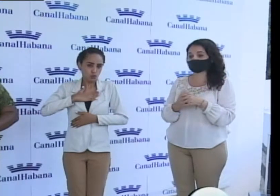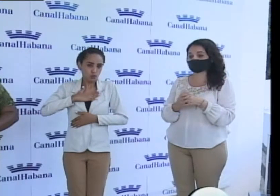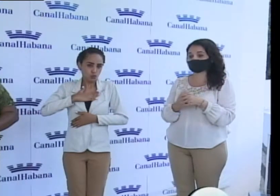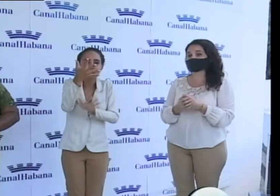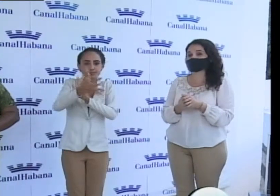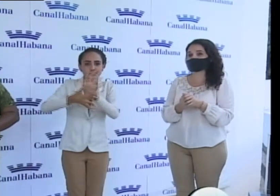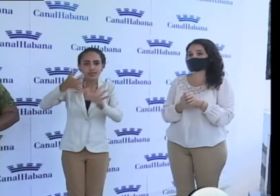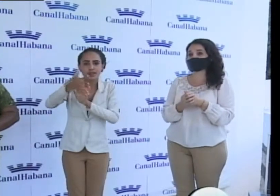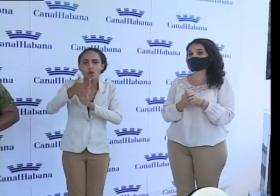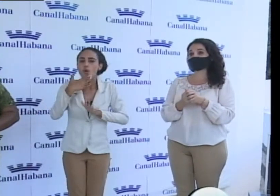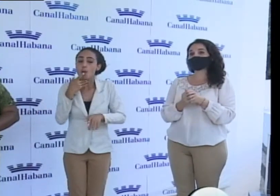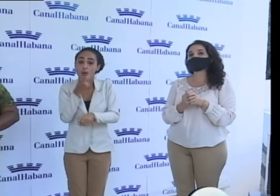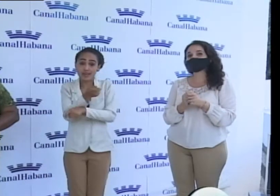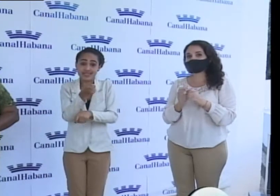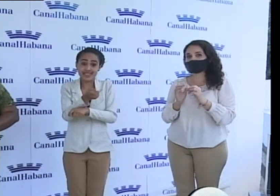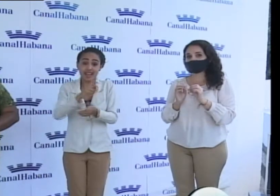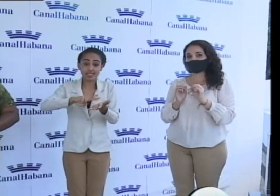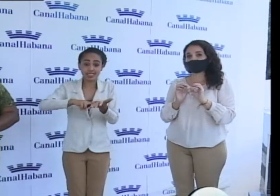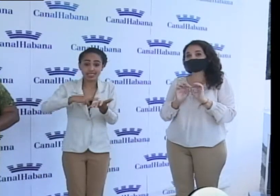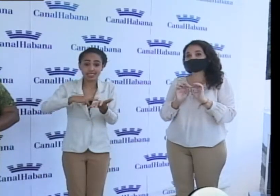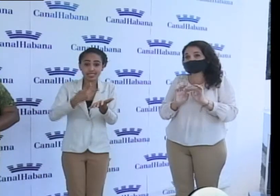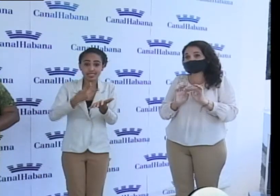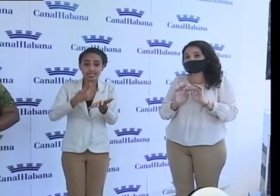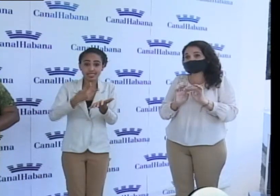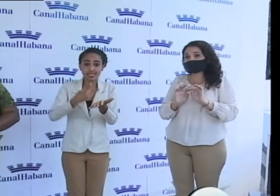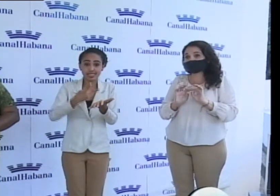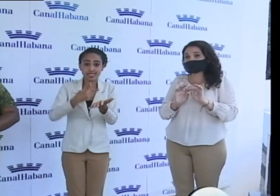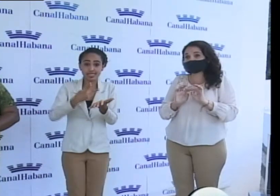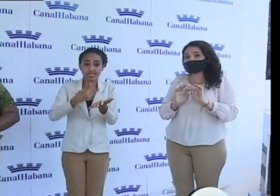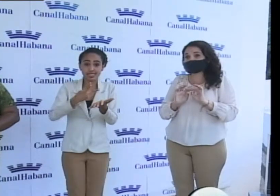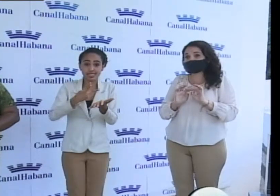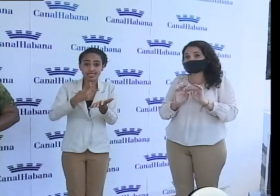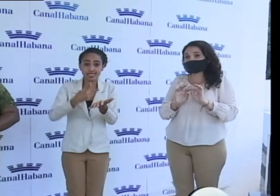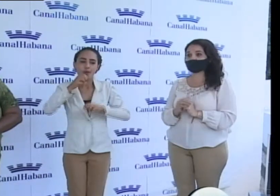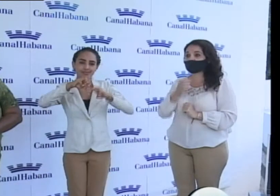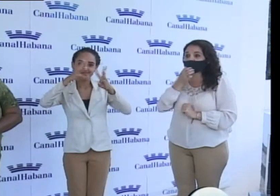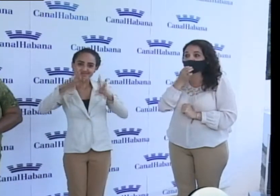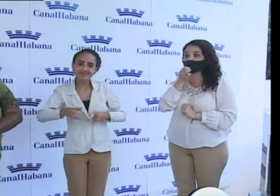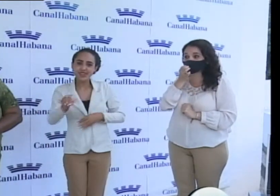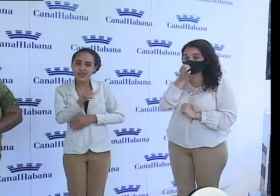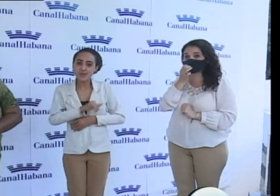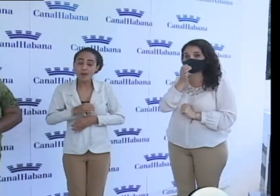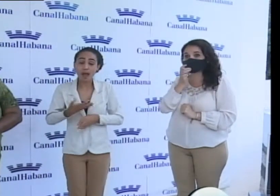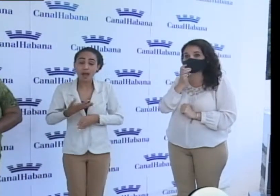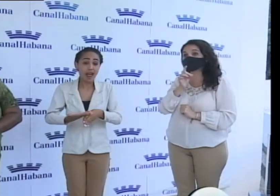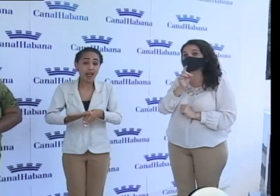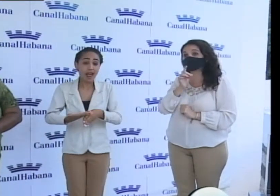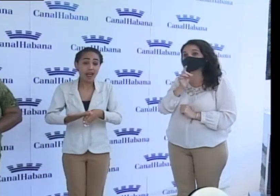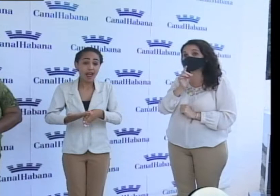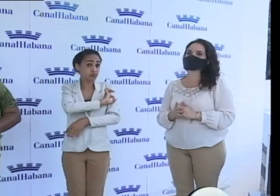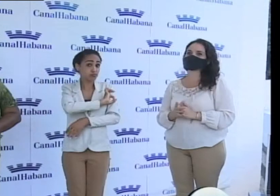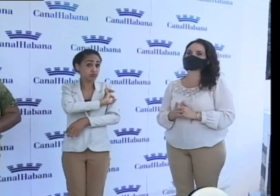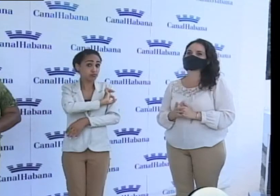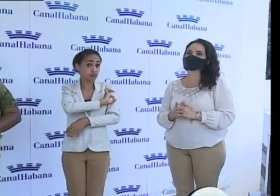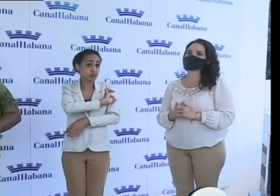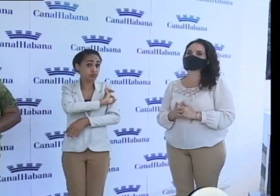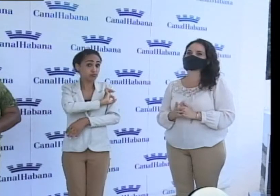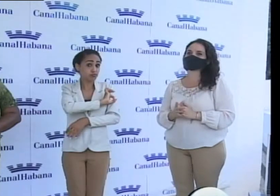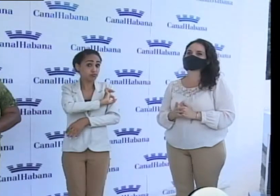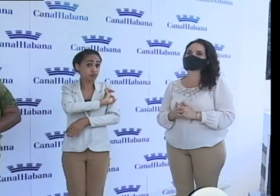de la interpretación y poder acceder a ellas desde la virtualidad, algo que anteriormente no lo habíamos hecho nunca. O sea, yo pienso